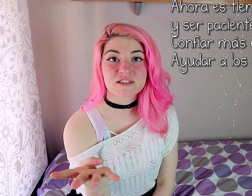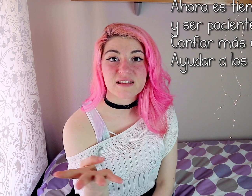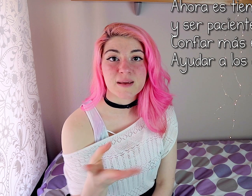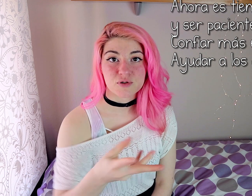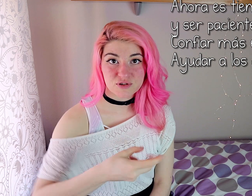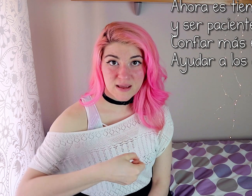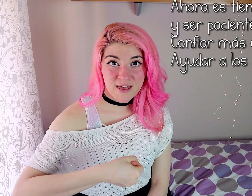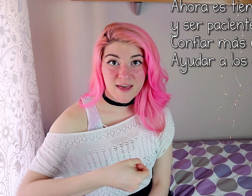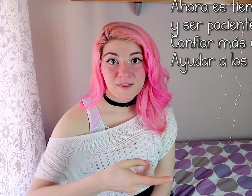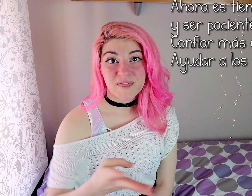extendemos.